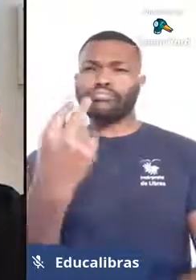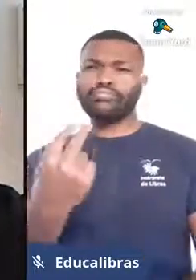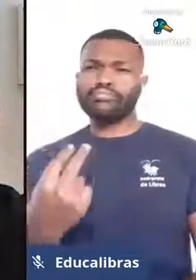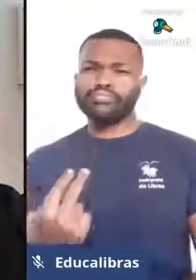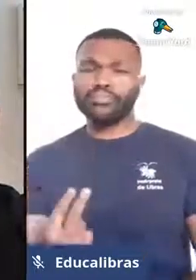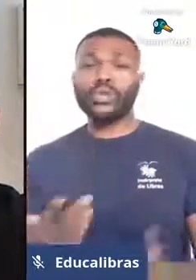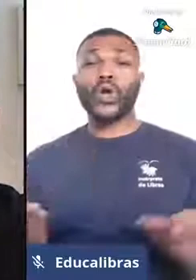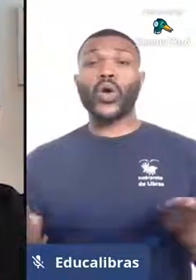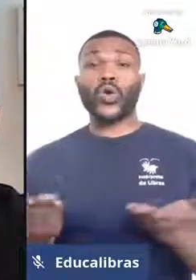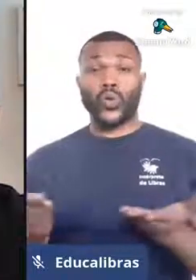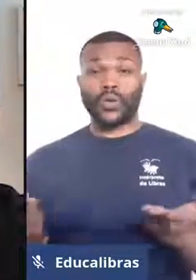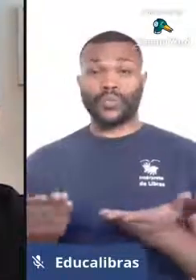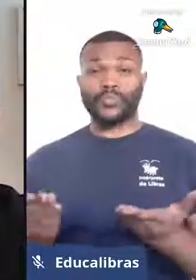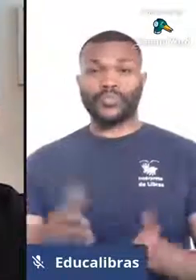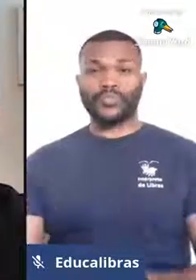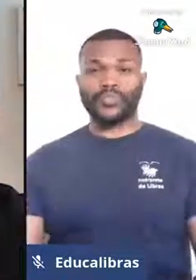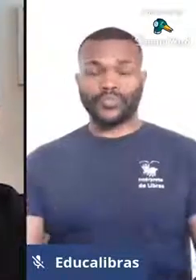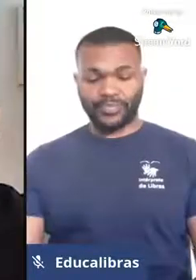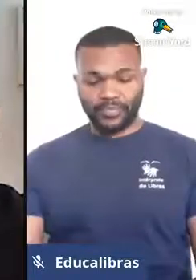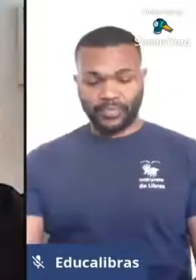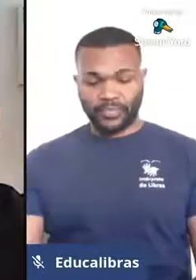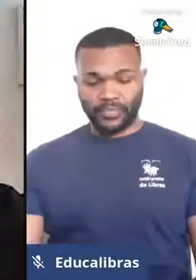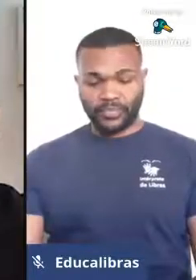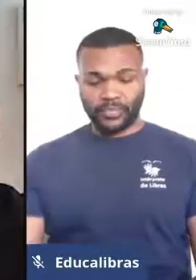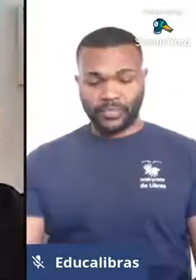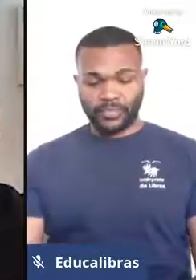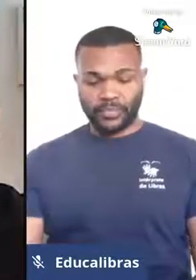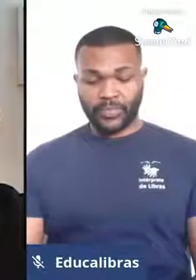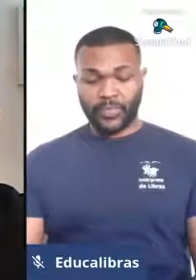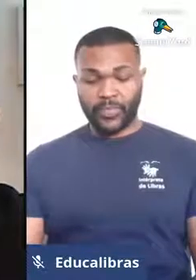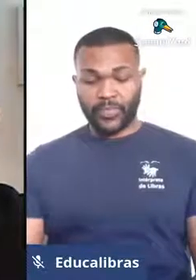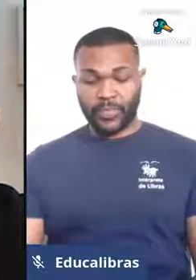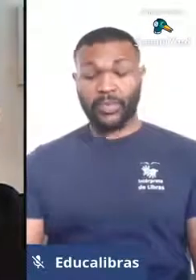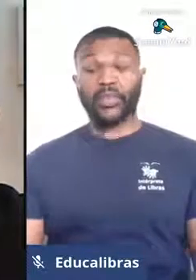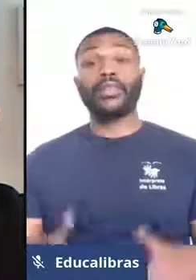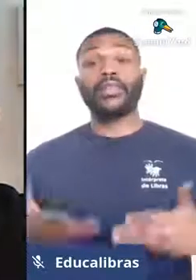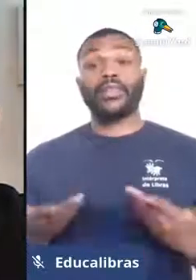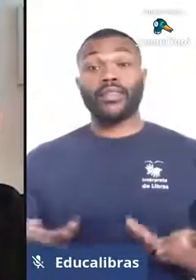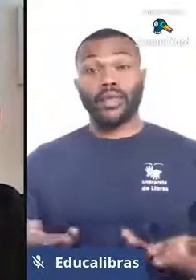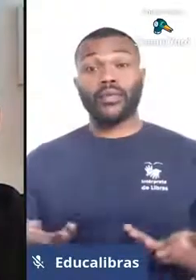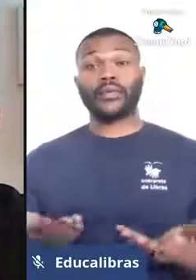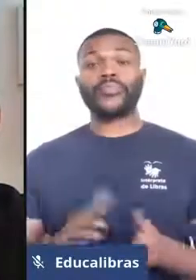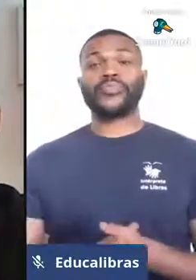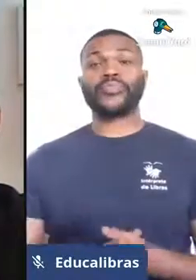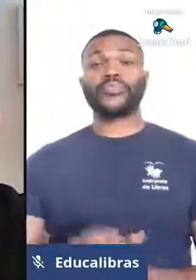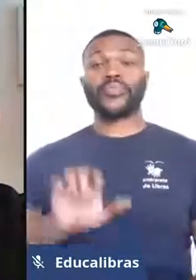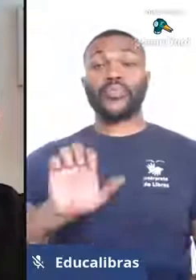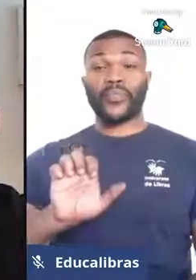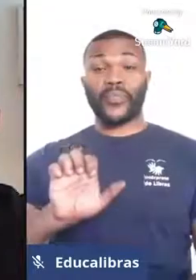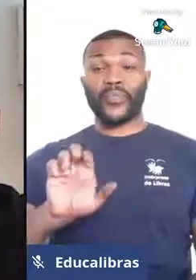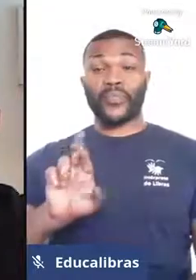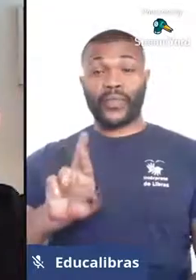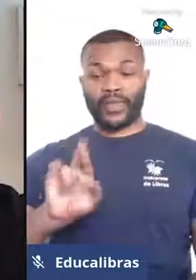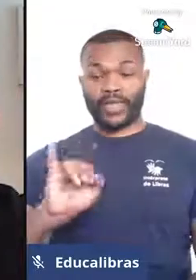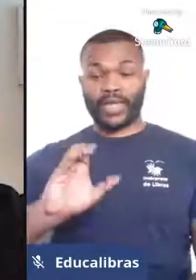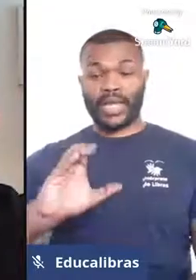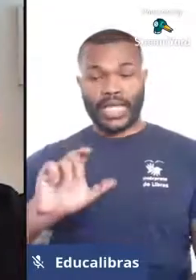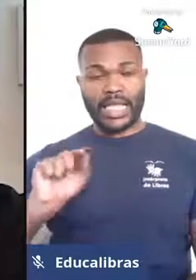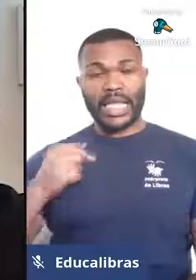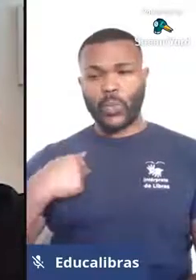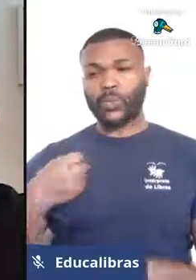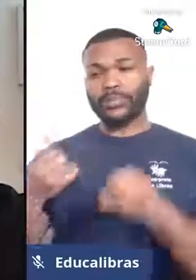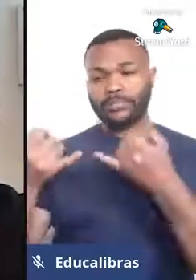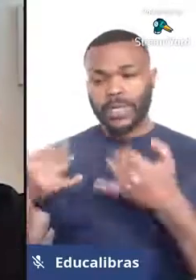bom acelerar? Então, bom, Eric, o que acontece? O mês de